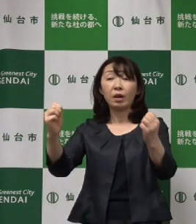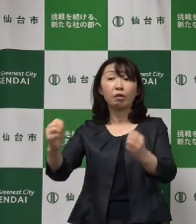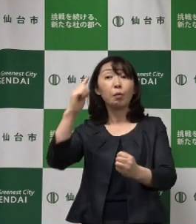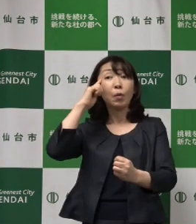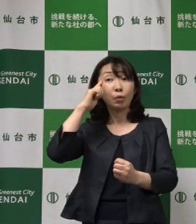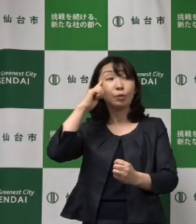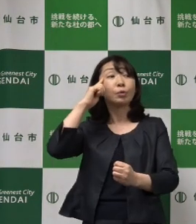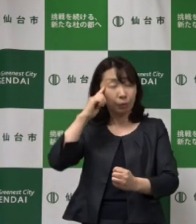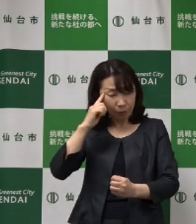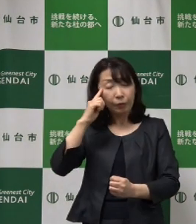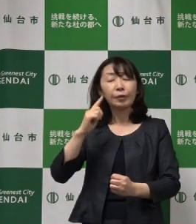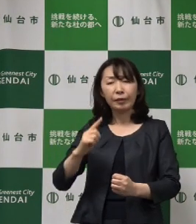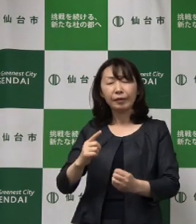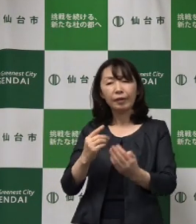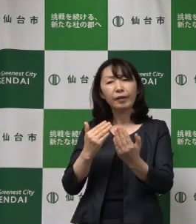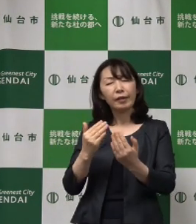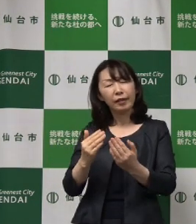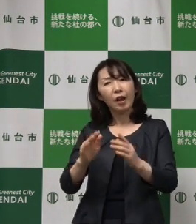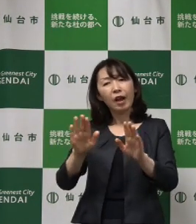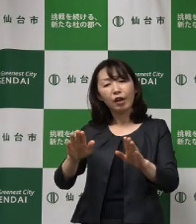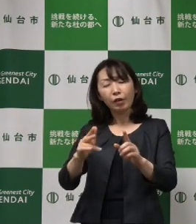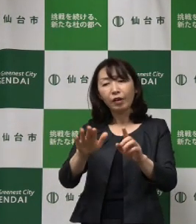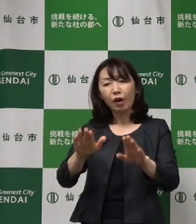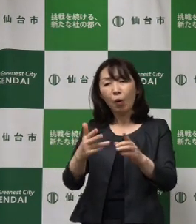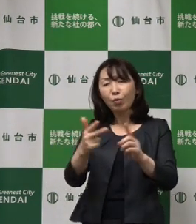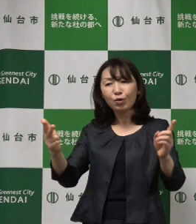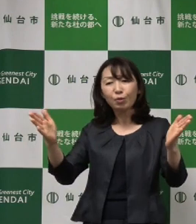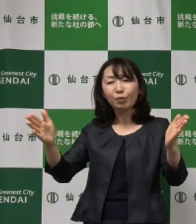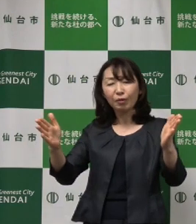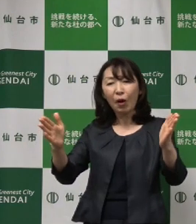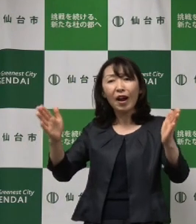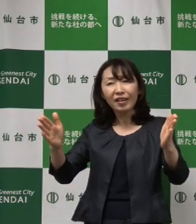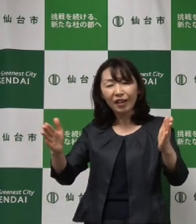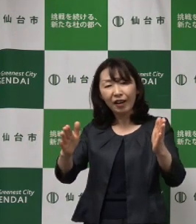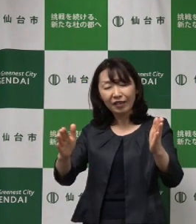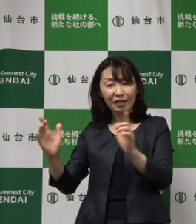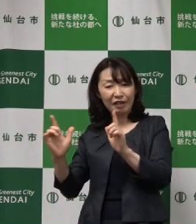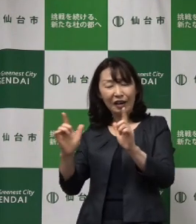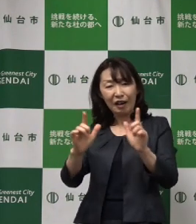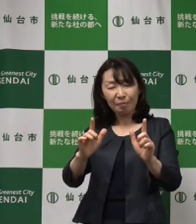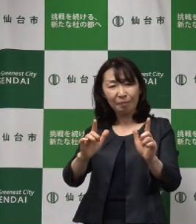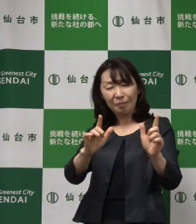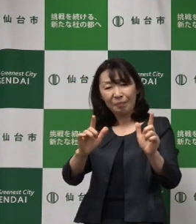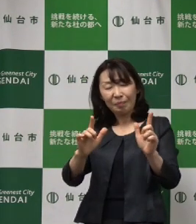か、そういった目処みたいなものがもしあれば。 これも東北大学様、